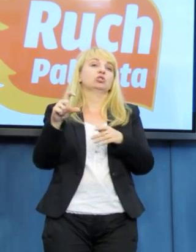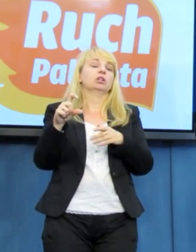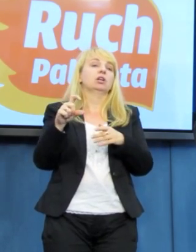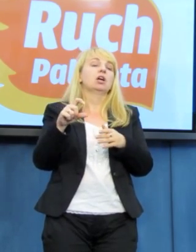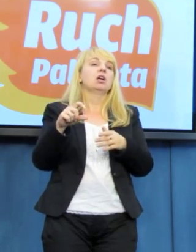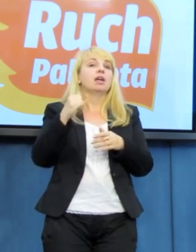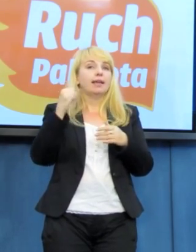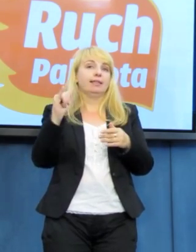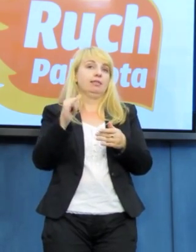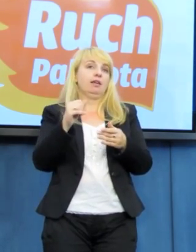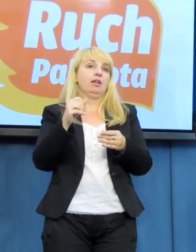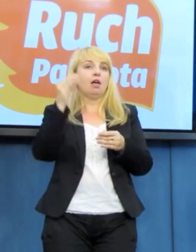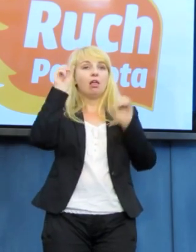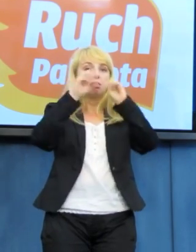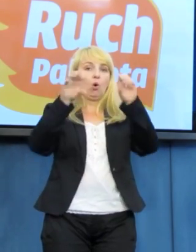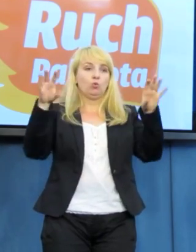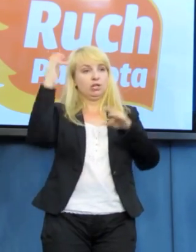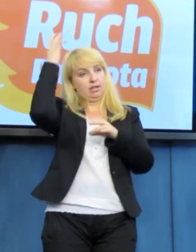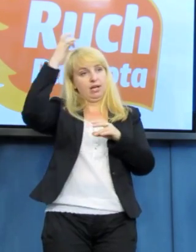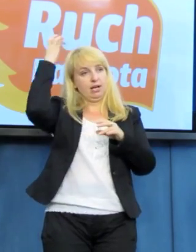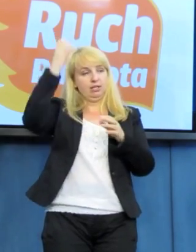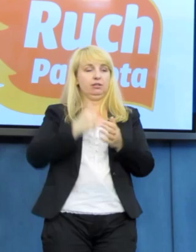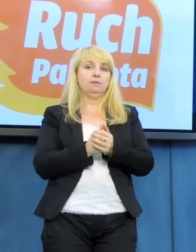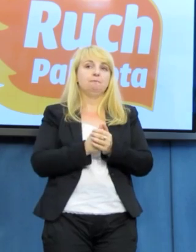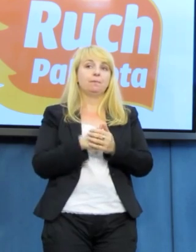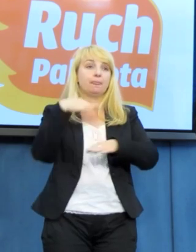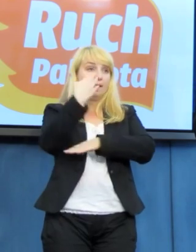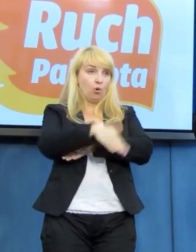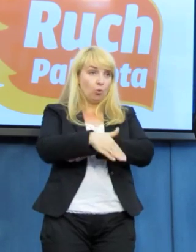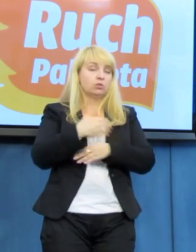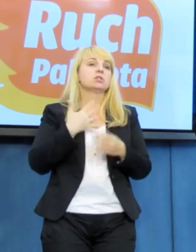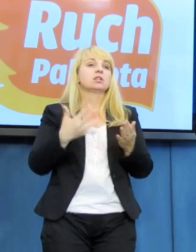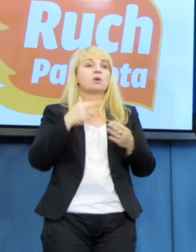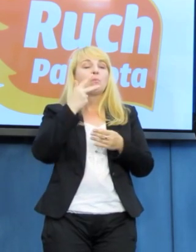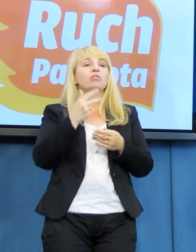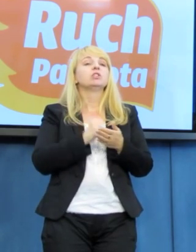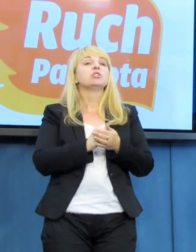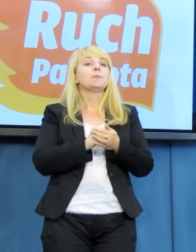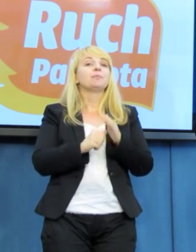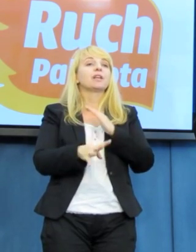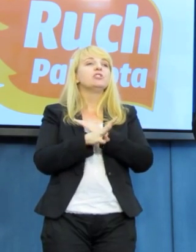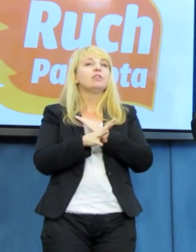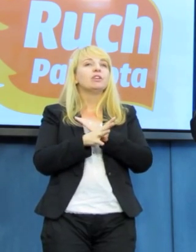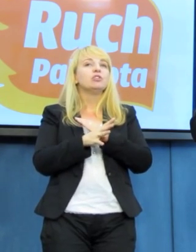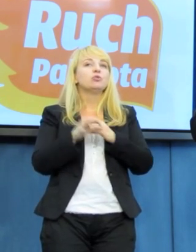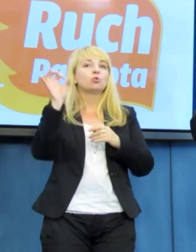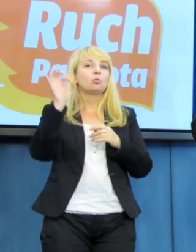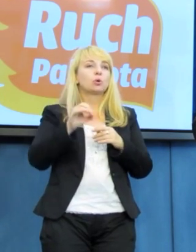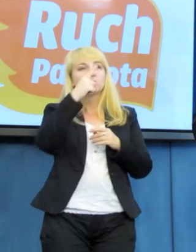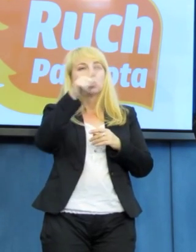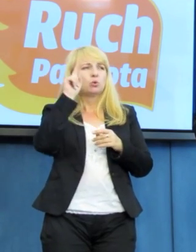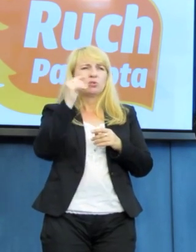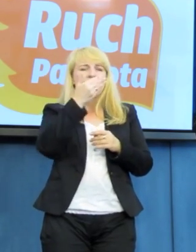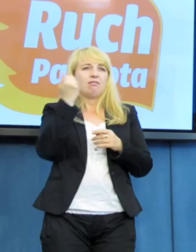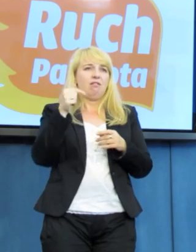I na koniec ciekawostka, nie wiem, czy państwo sobie zdajecie sprawę, bo ja uważam, że 99,9 ludzi w tym kraju sobie nie